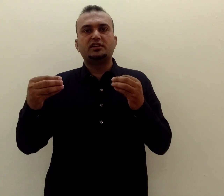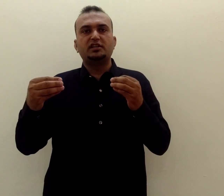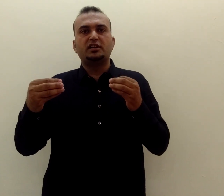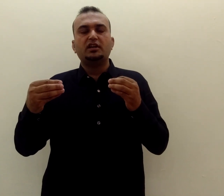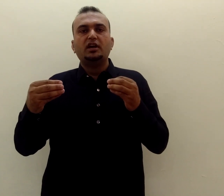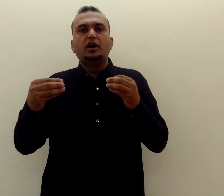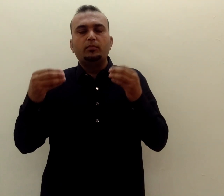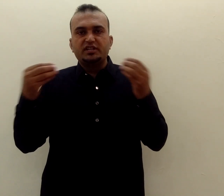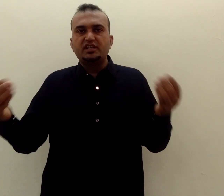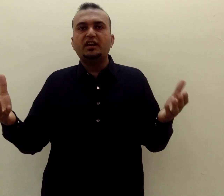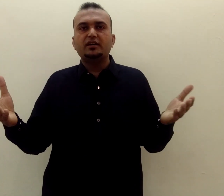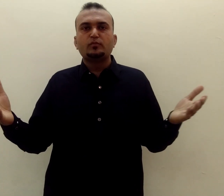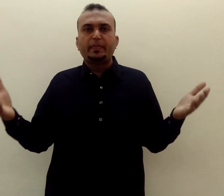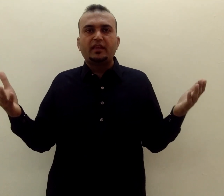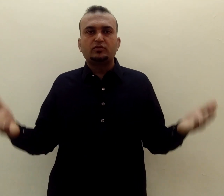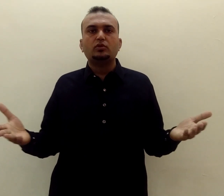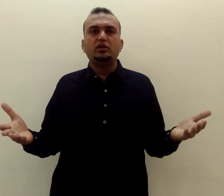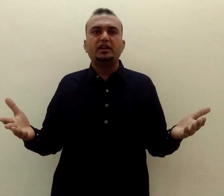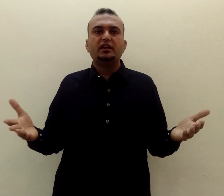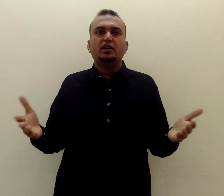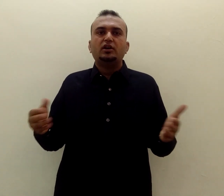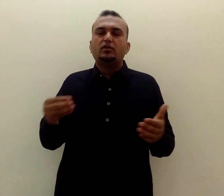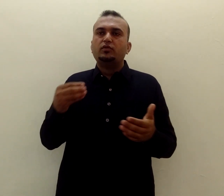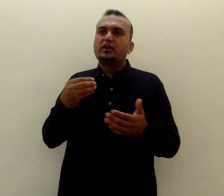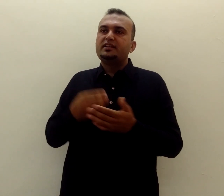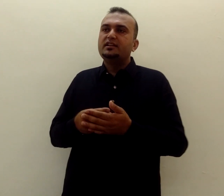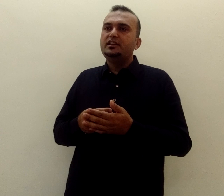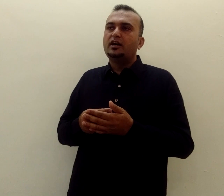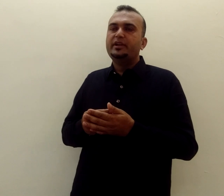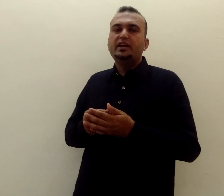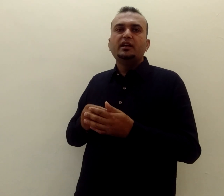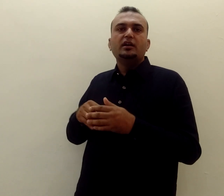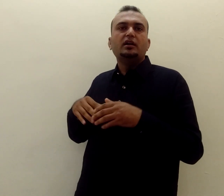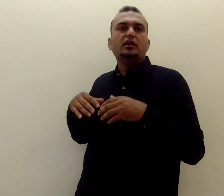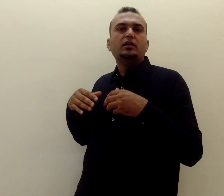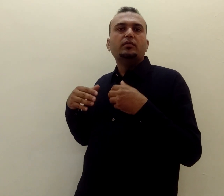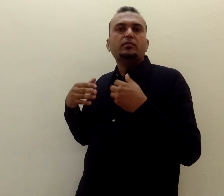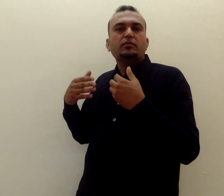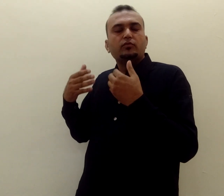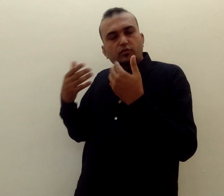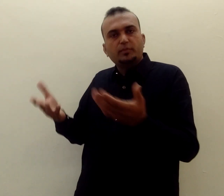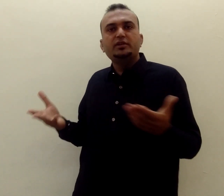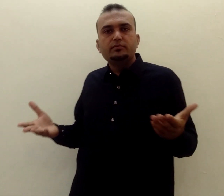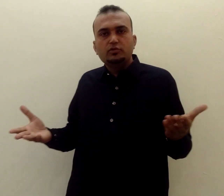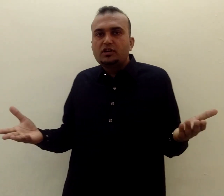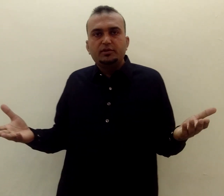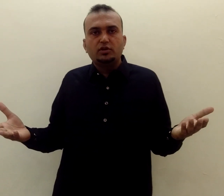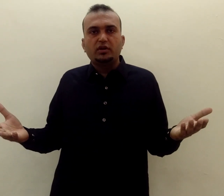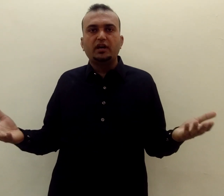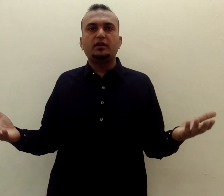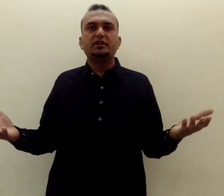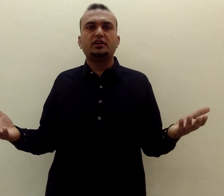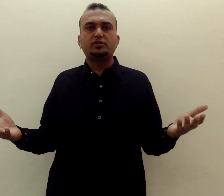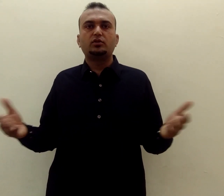चाहिए। बच्चे हैं स्कूल के, वो कहते हैं कि हमने वो भी उनका भी शौक है, हर बच्चे का शौक है